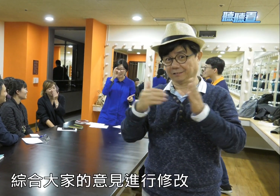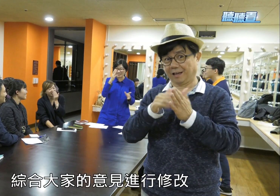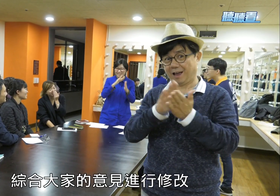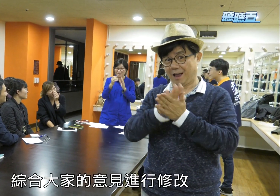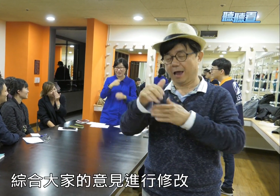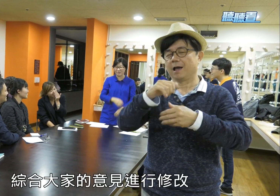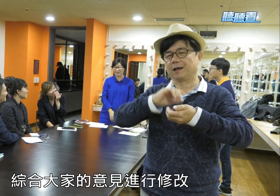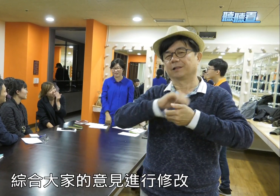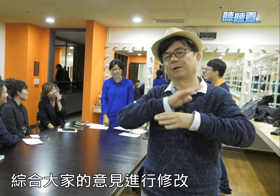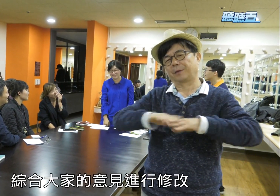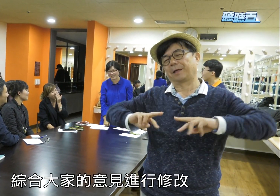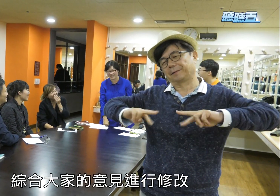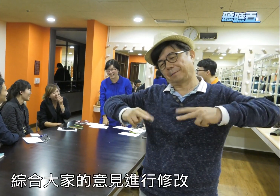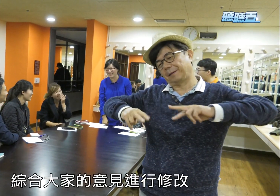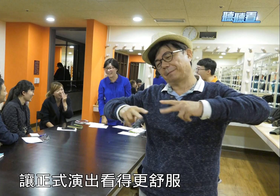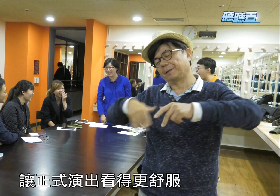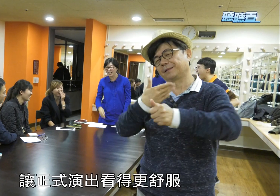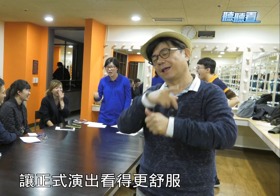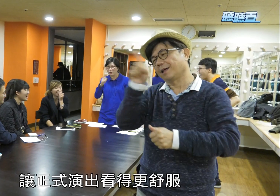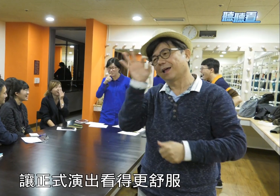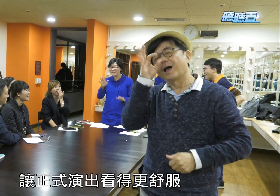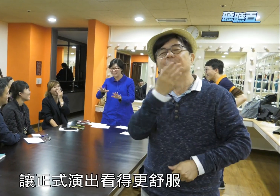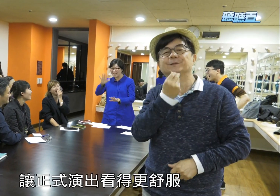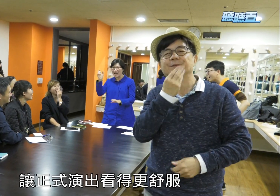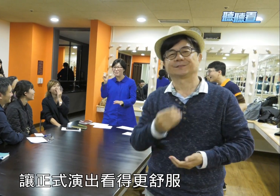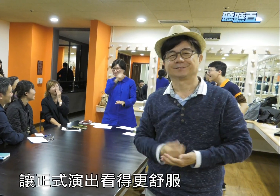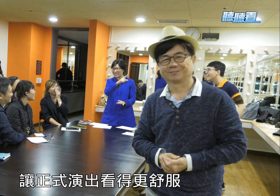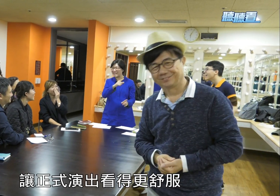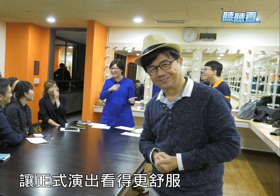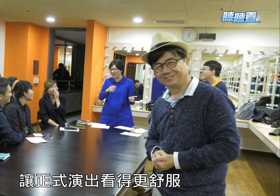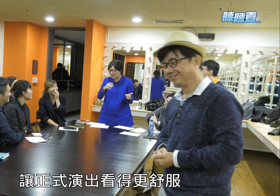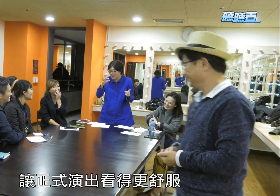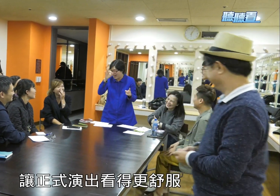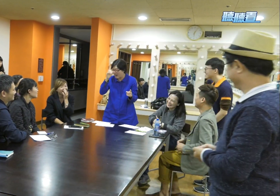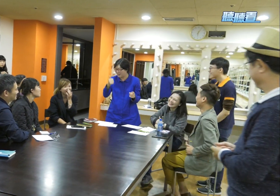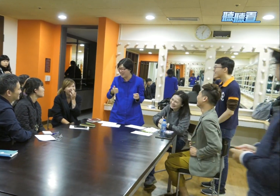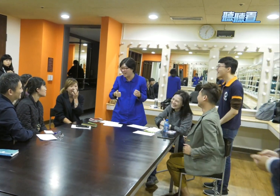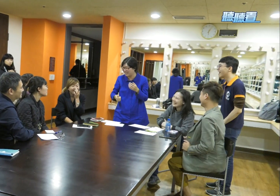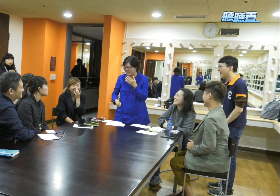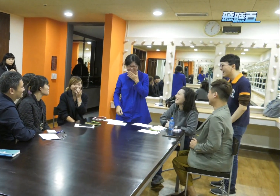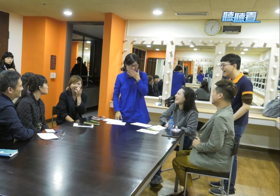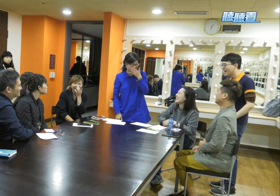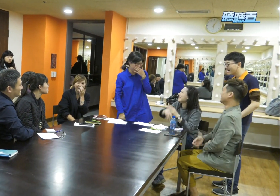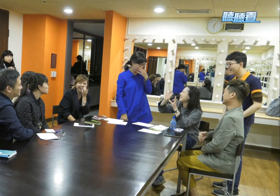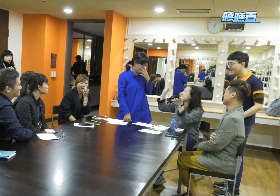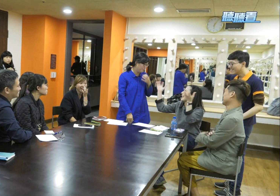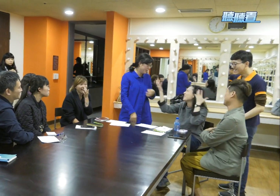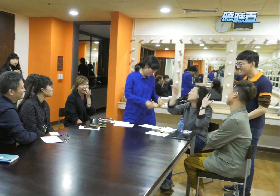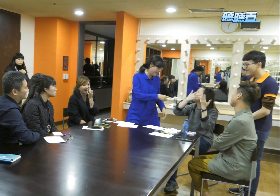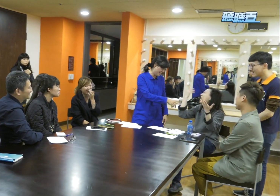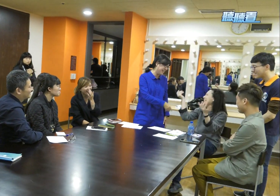综合大家的意见进行修改，让正式演出看得更舒服。